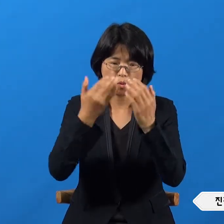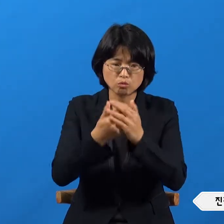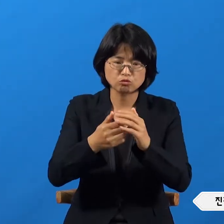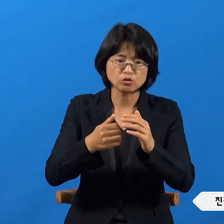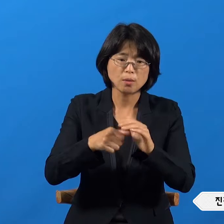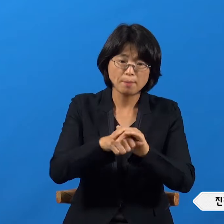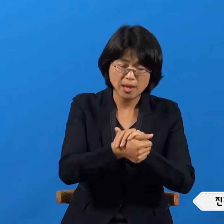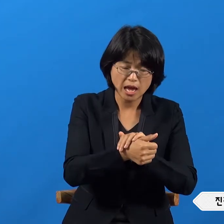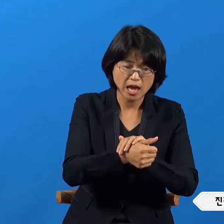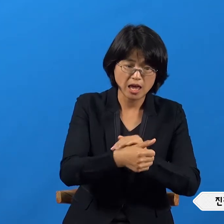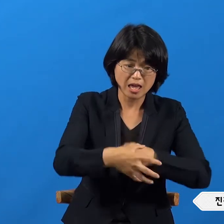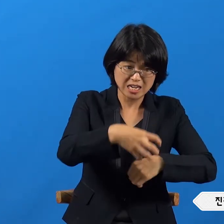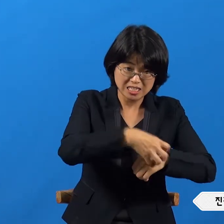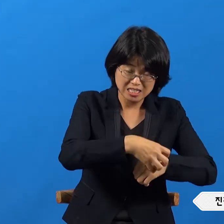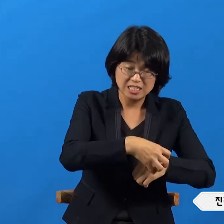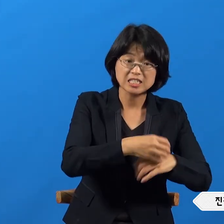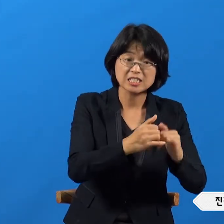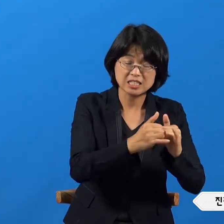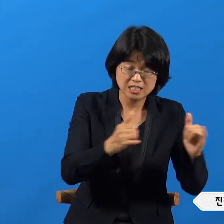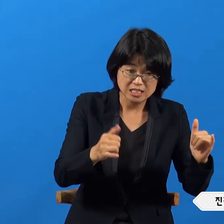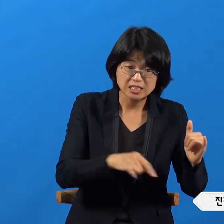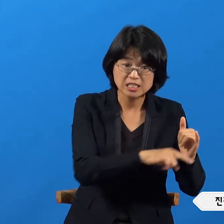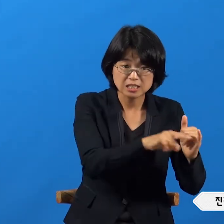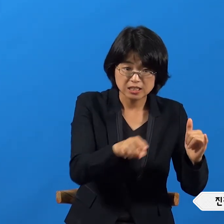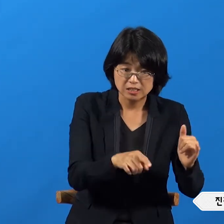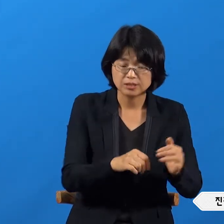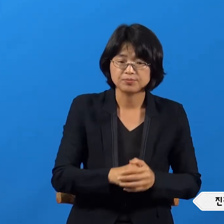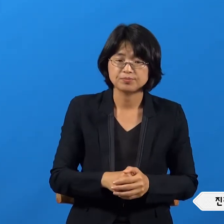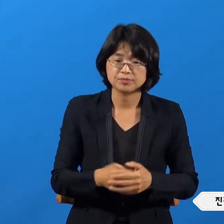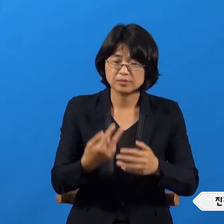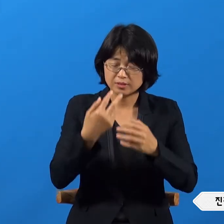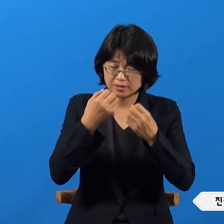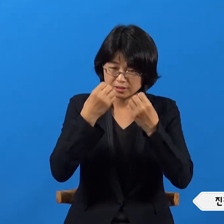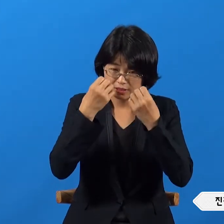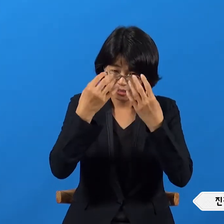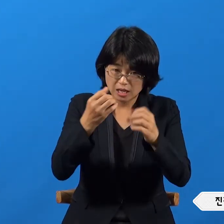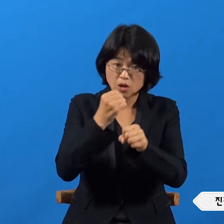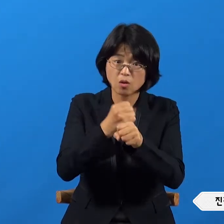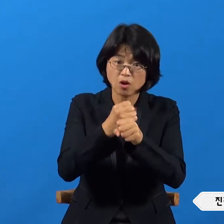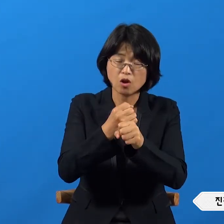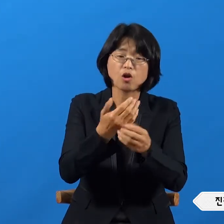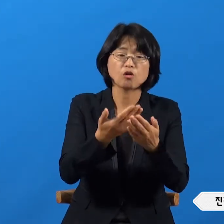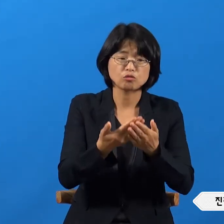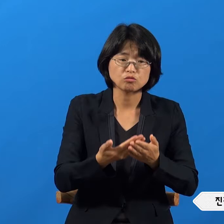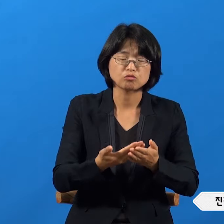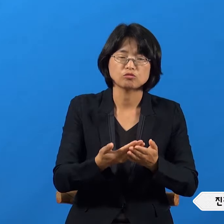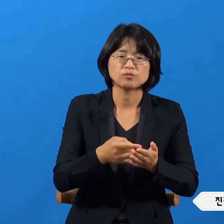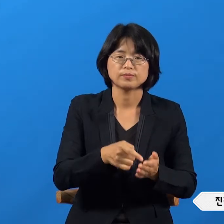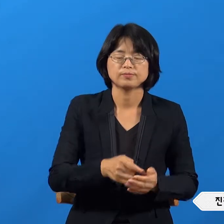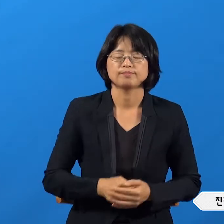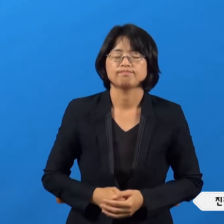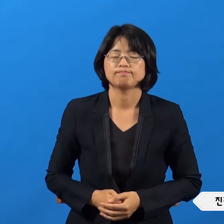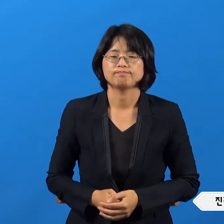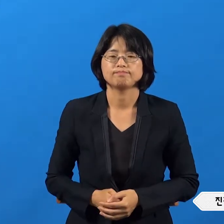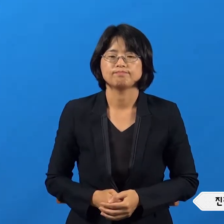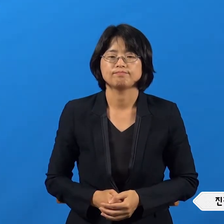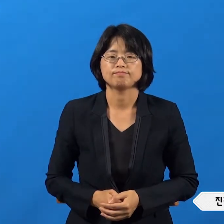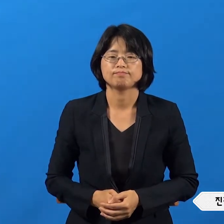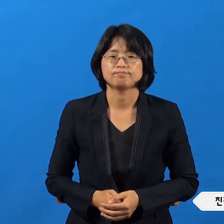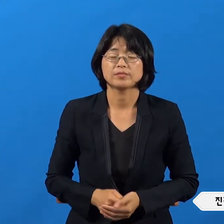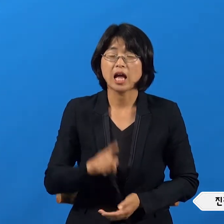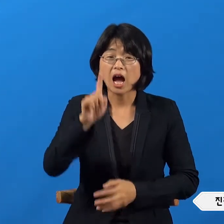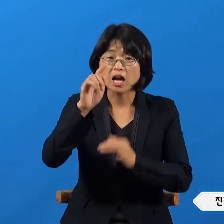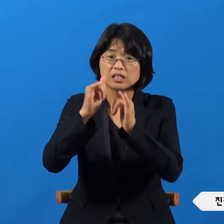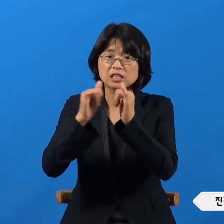물린 자들이 새로워진 장면을 성경은 설명합니다. 한 사람의 기도를 통해서 역사하시는